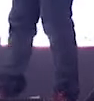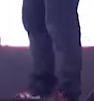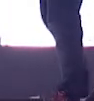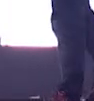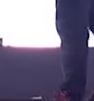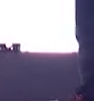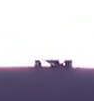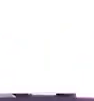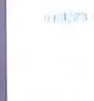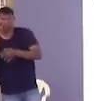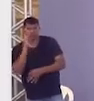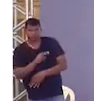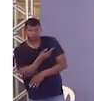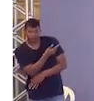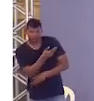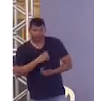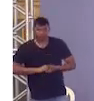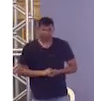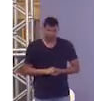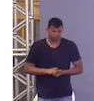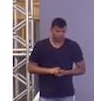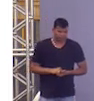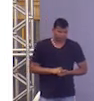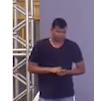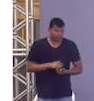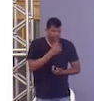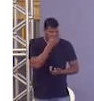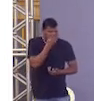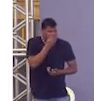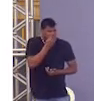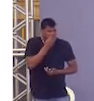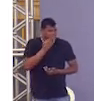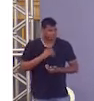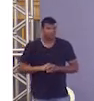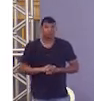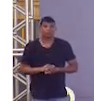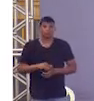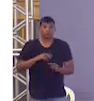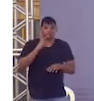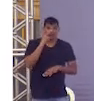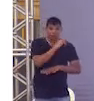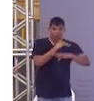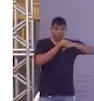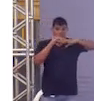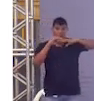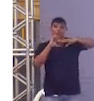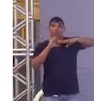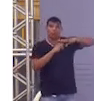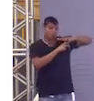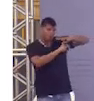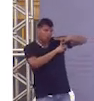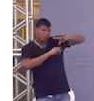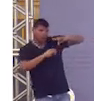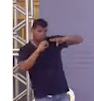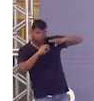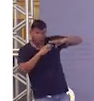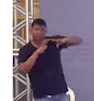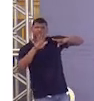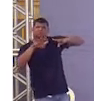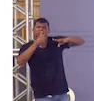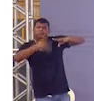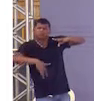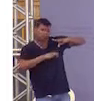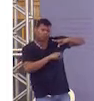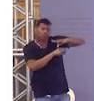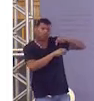é que fica, ó. 90. Esse 9 aqui, ó, é por causa do período,